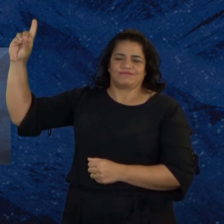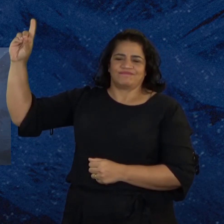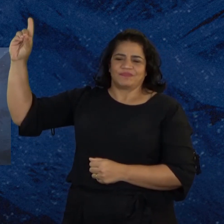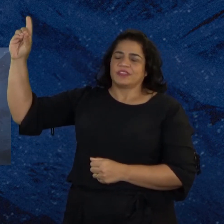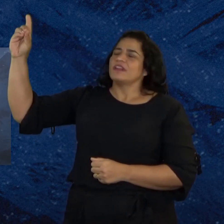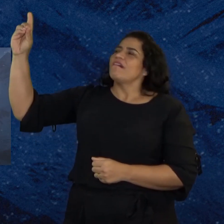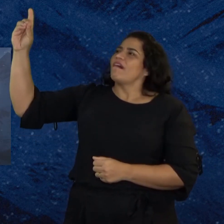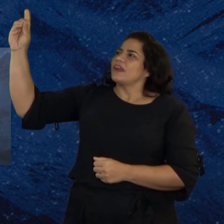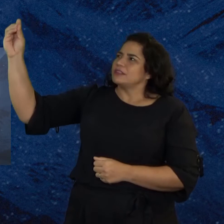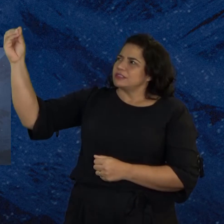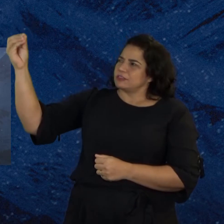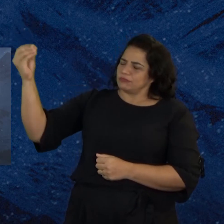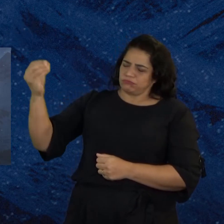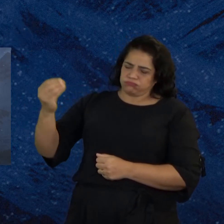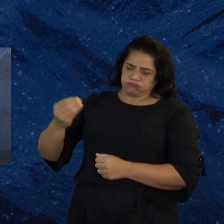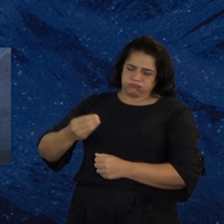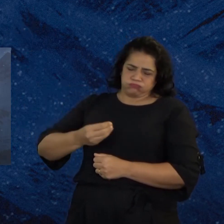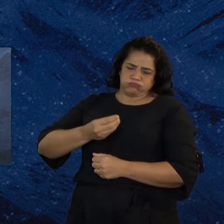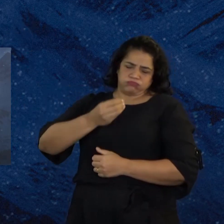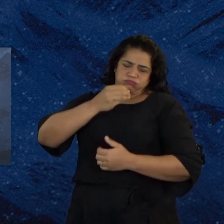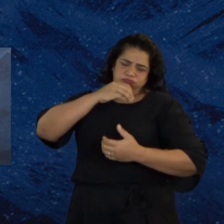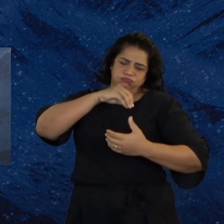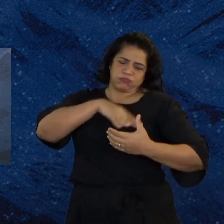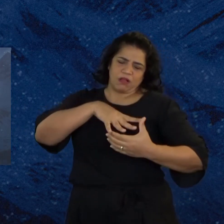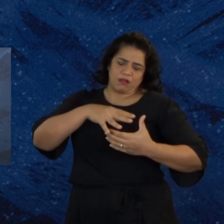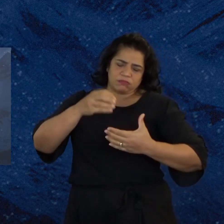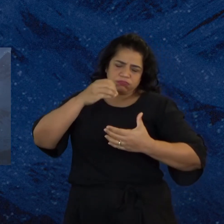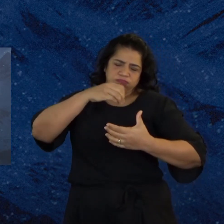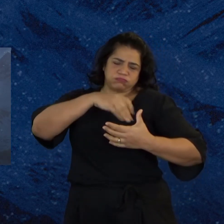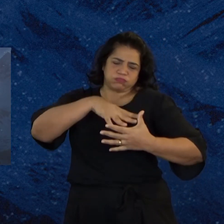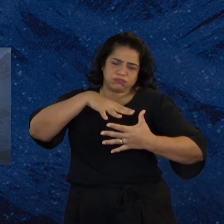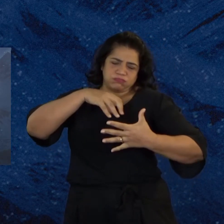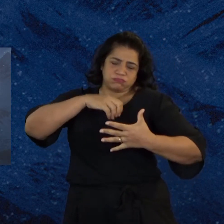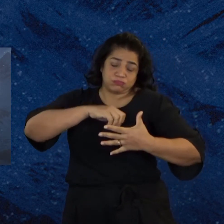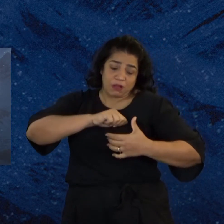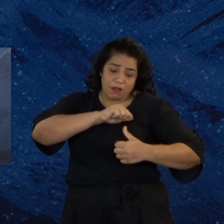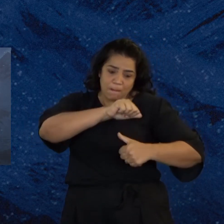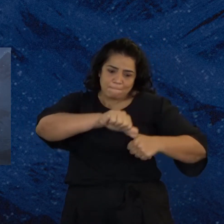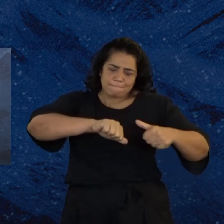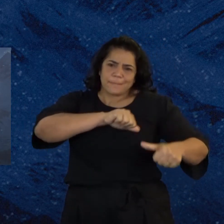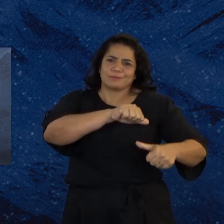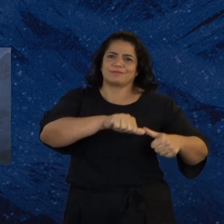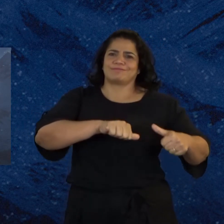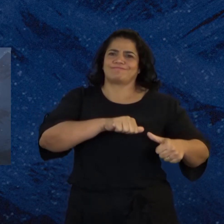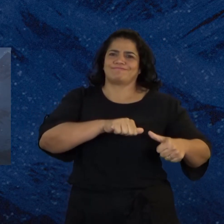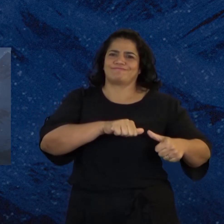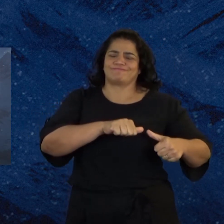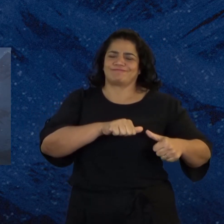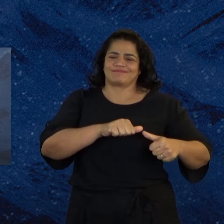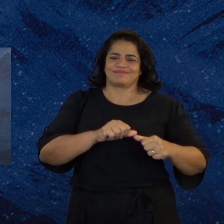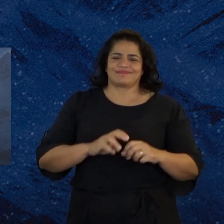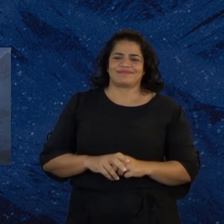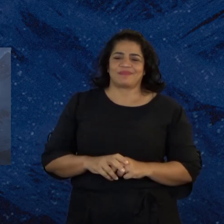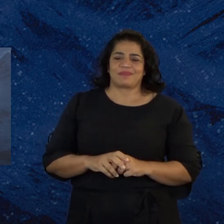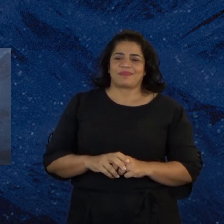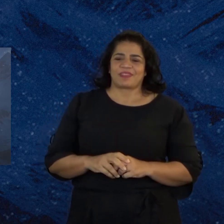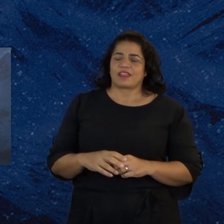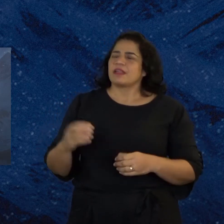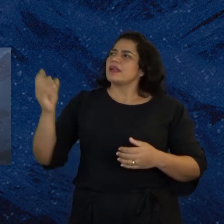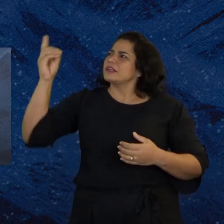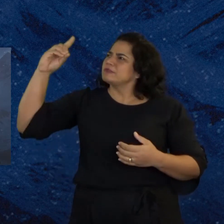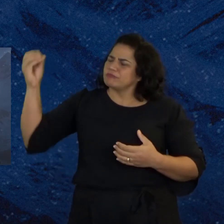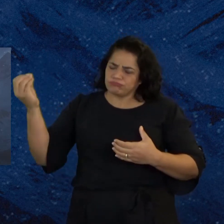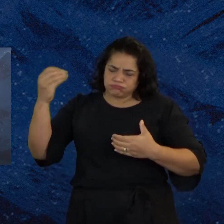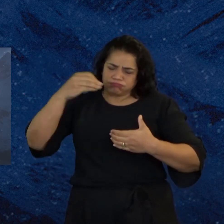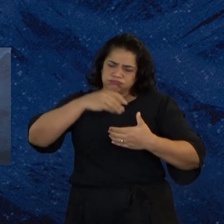mais sendo dispensada para você. Daqui a pouco, você e eu vamos ser iguais a Deus. Esse é